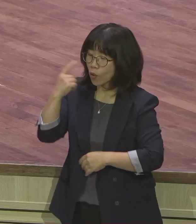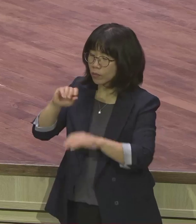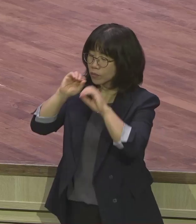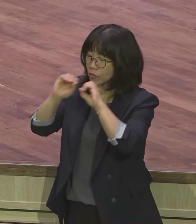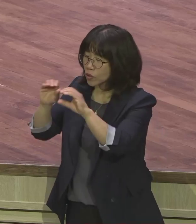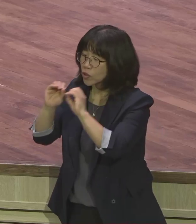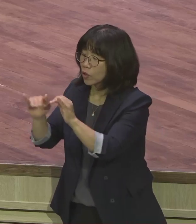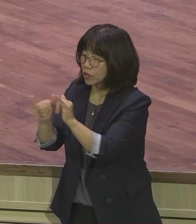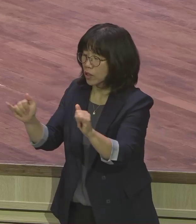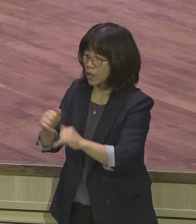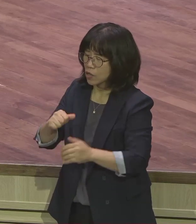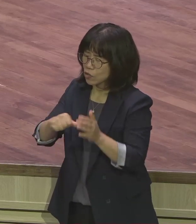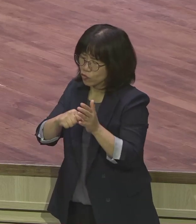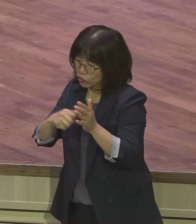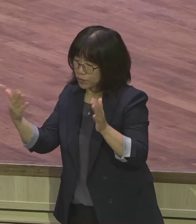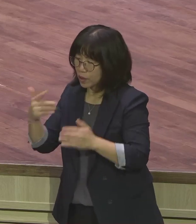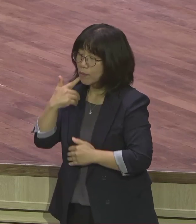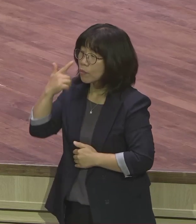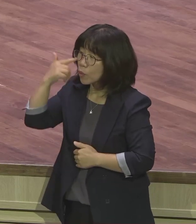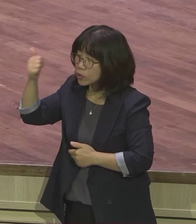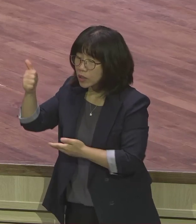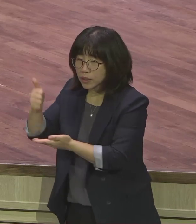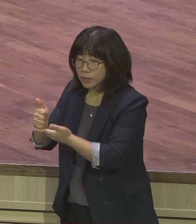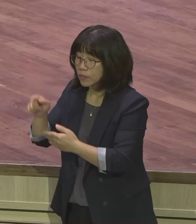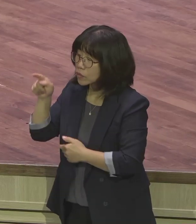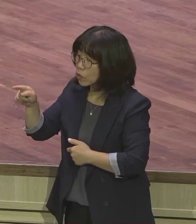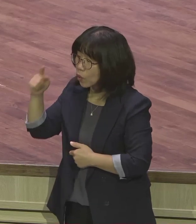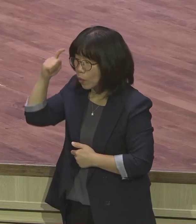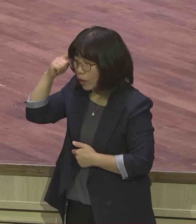전도자 목사님 디엘 무디 목사님이